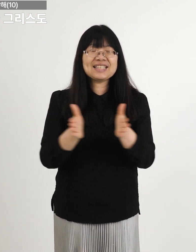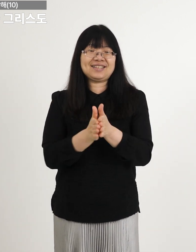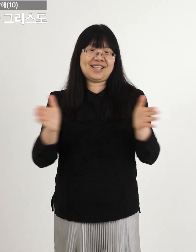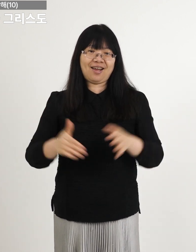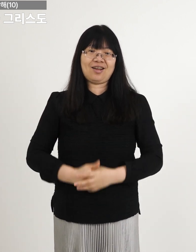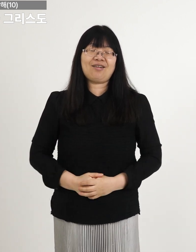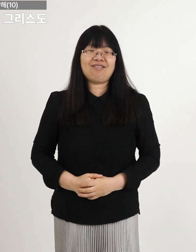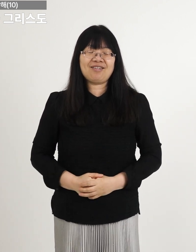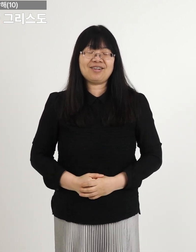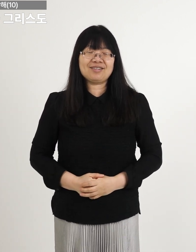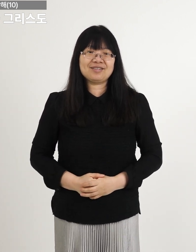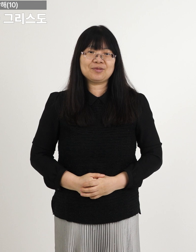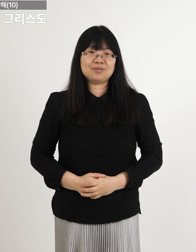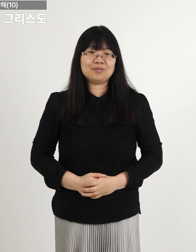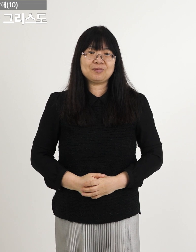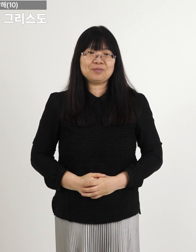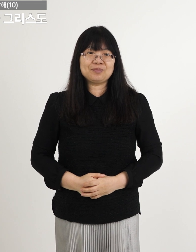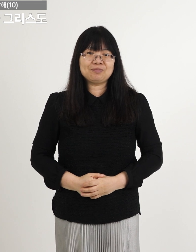되는데